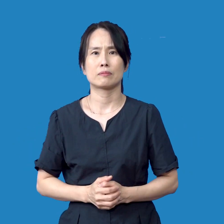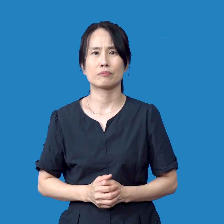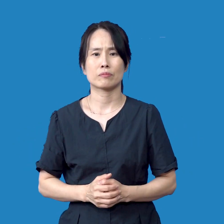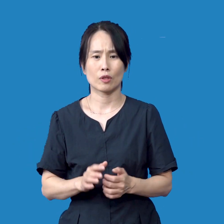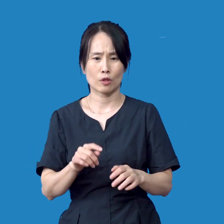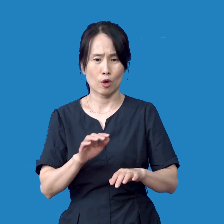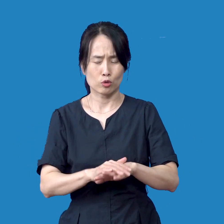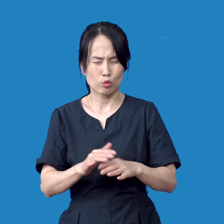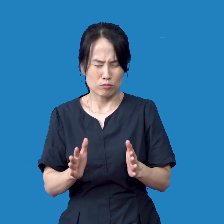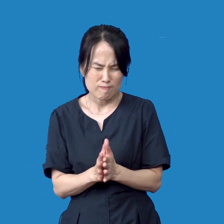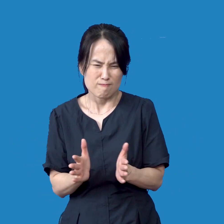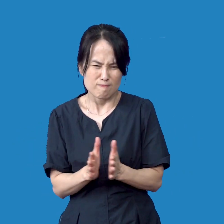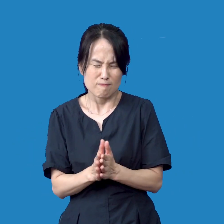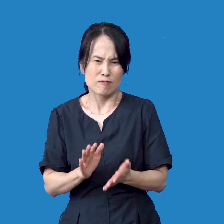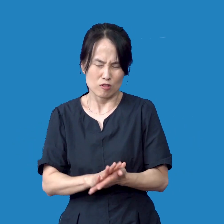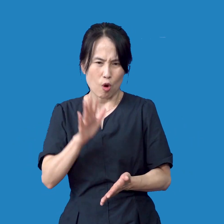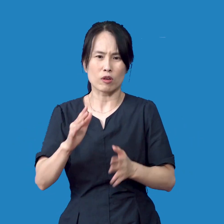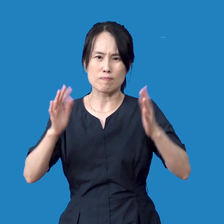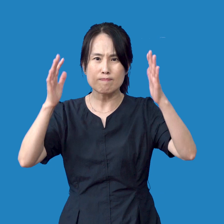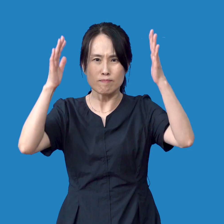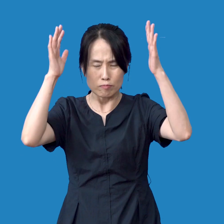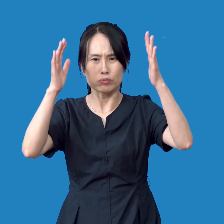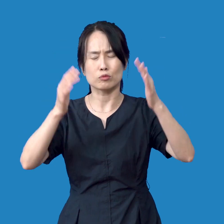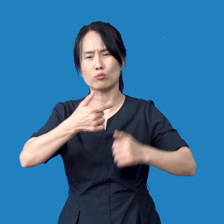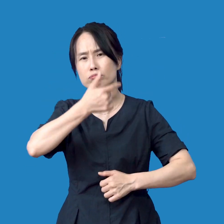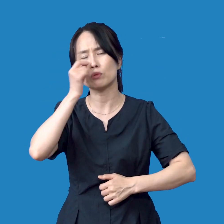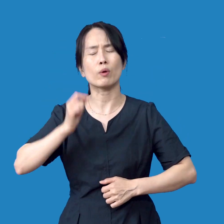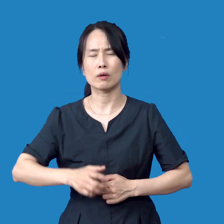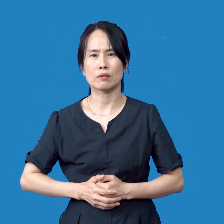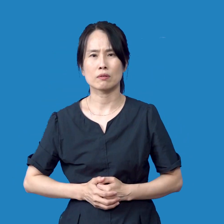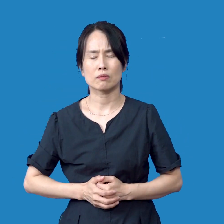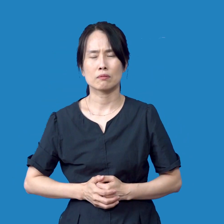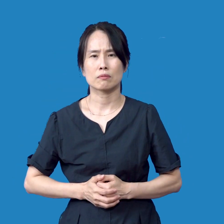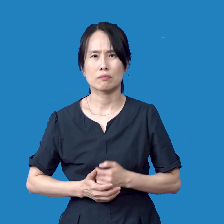손바닥이 부서져라고 박수 쳐도 모자라지요.